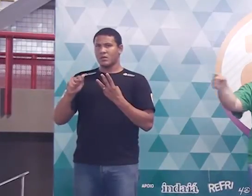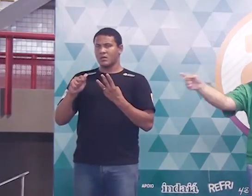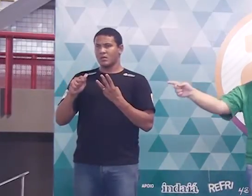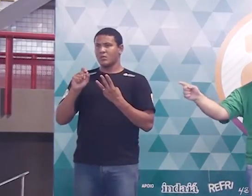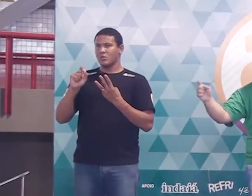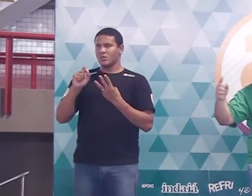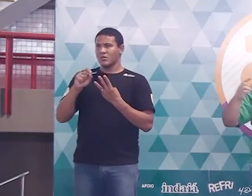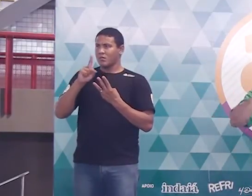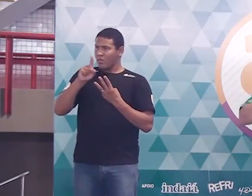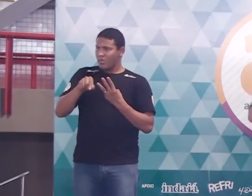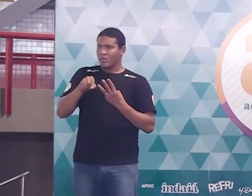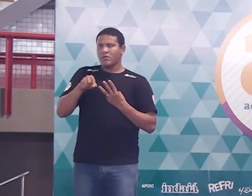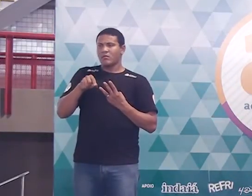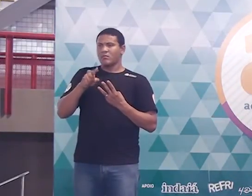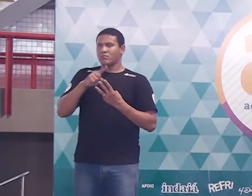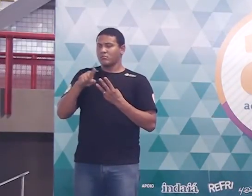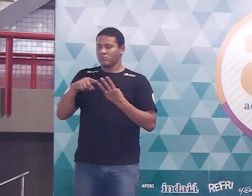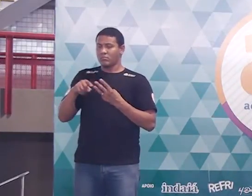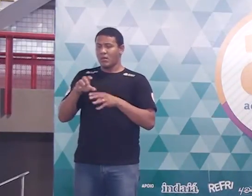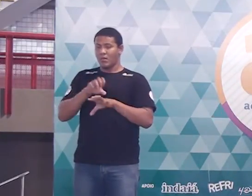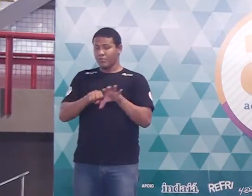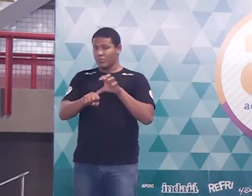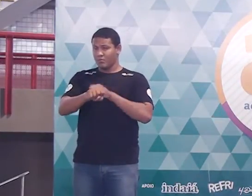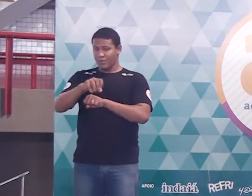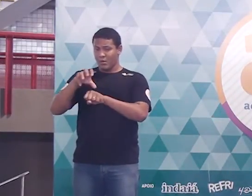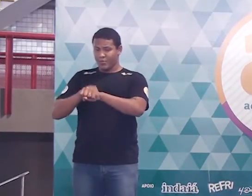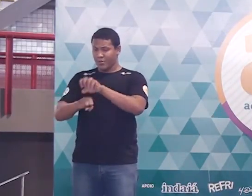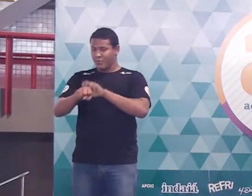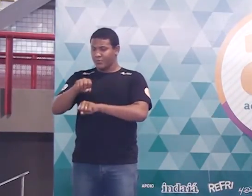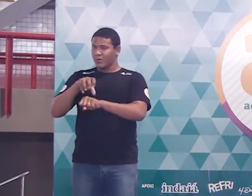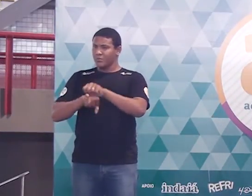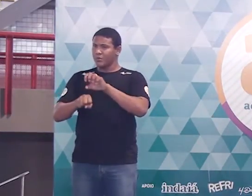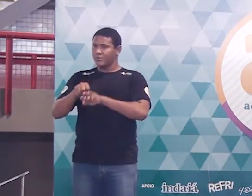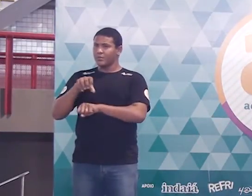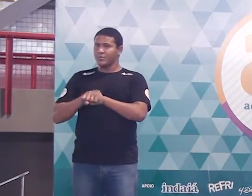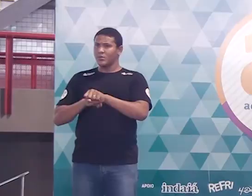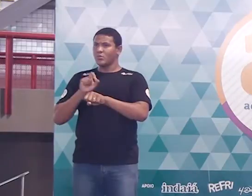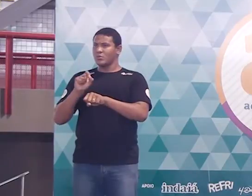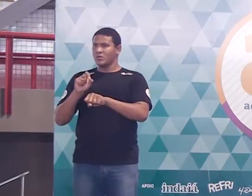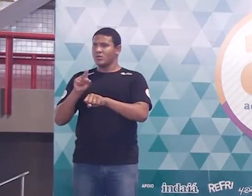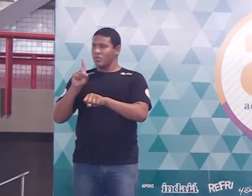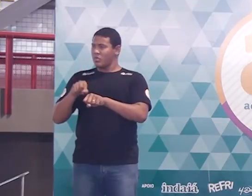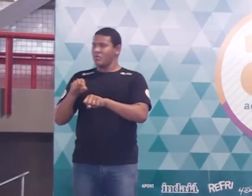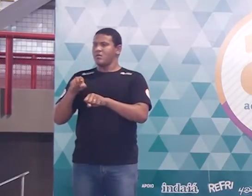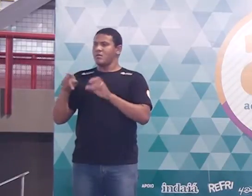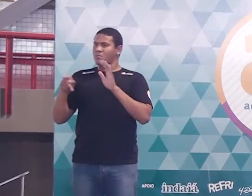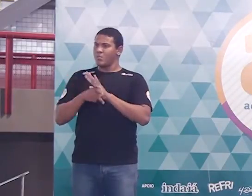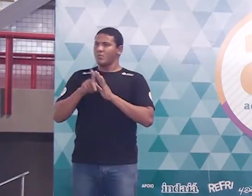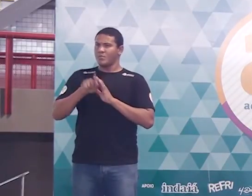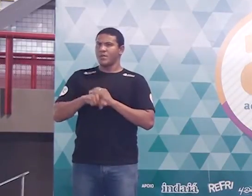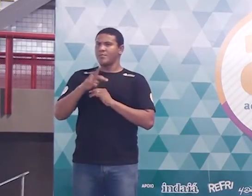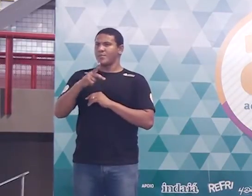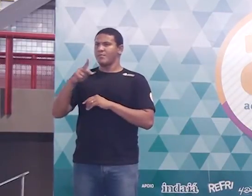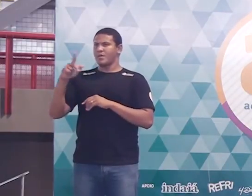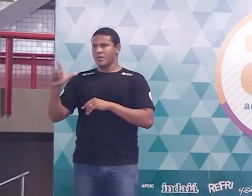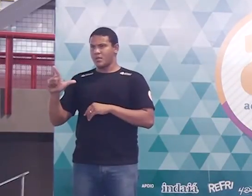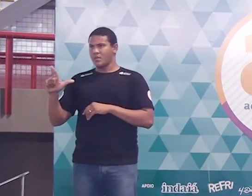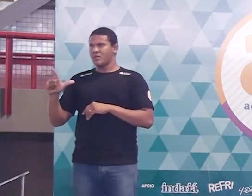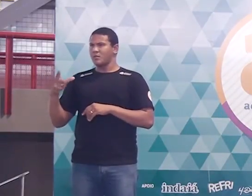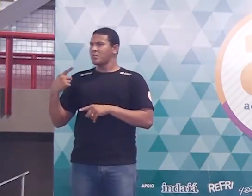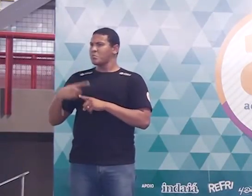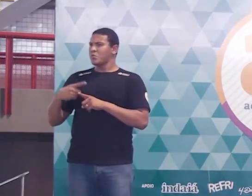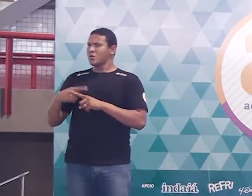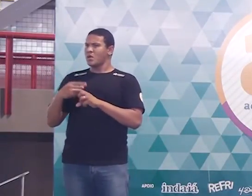cadeias o quê? Alimentares. O que um organismo passa para o outro na cadeia alimentar é a PPL. E por que as algas têm